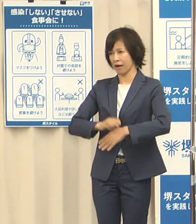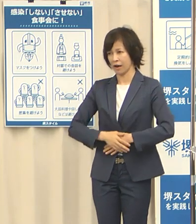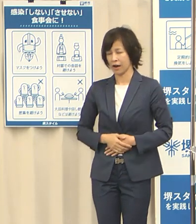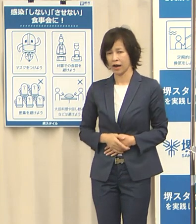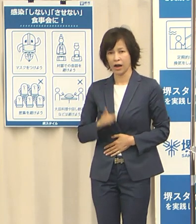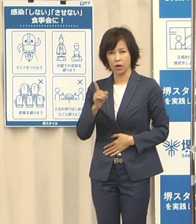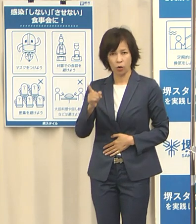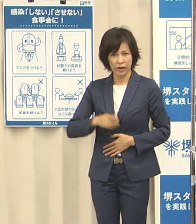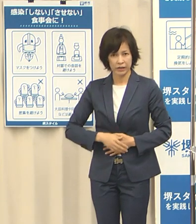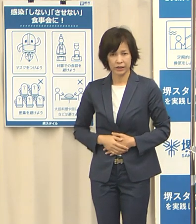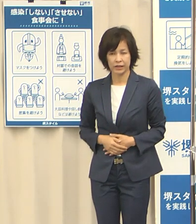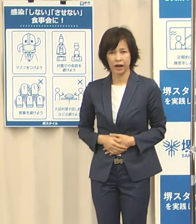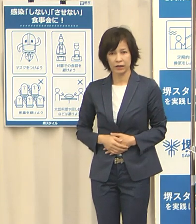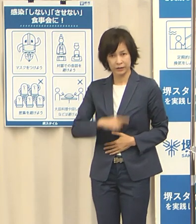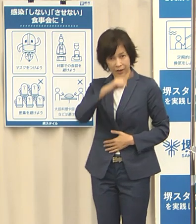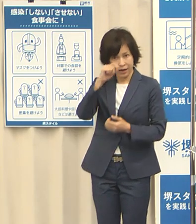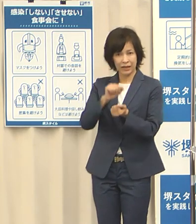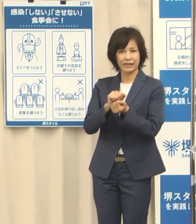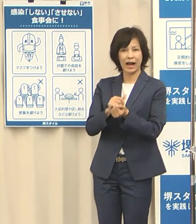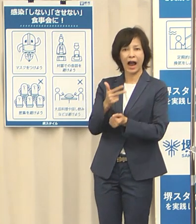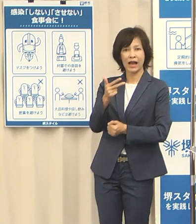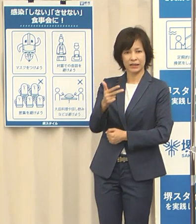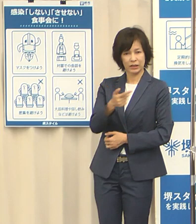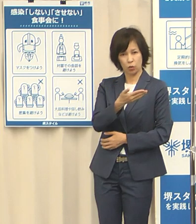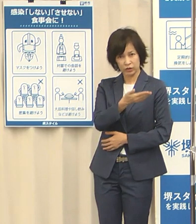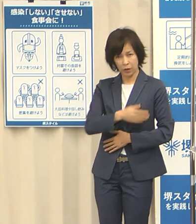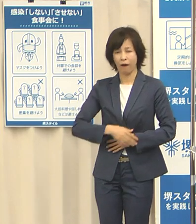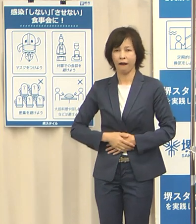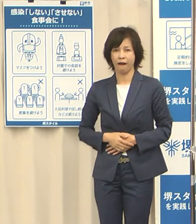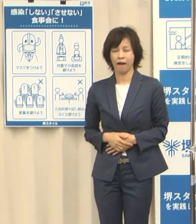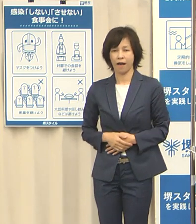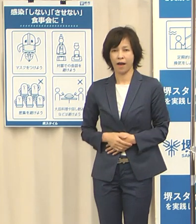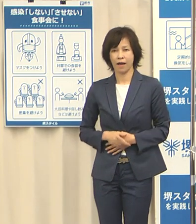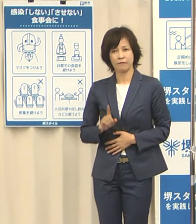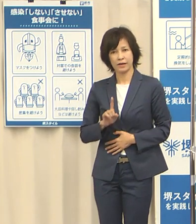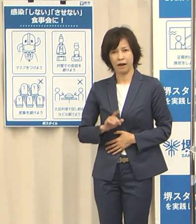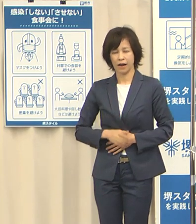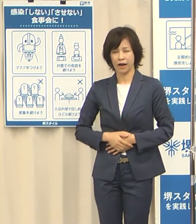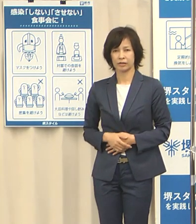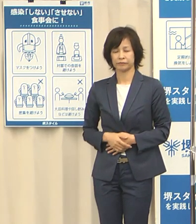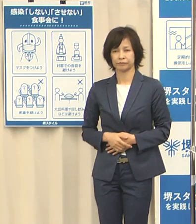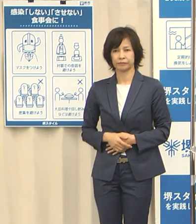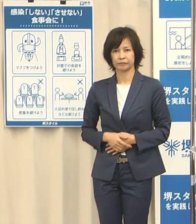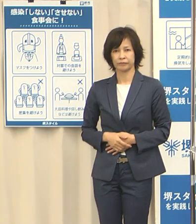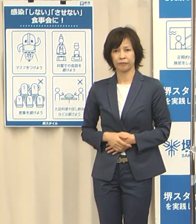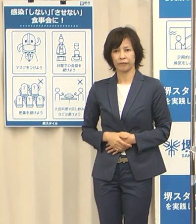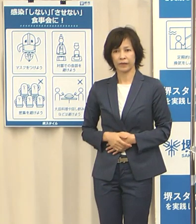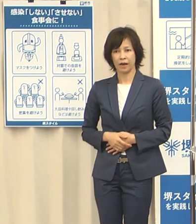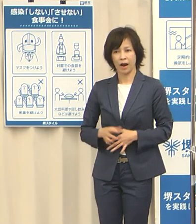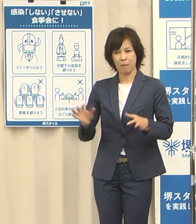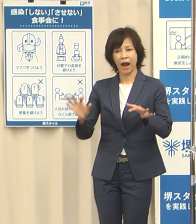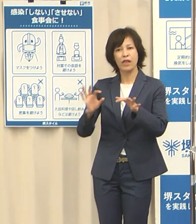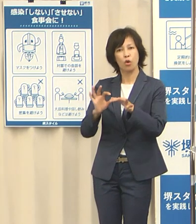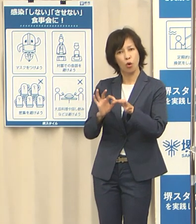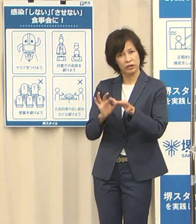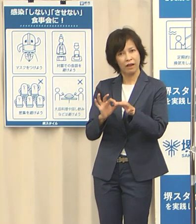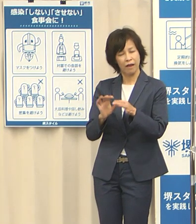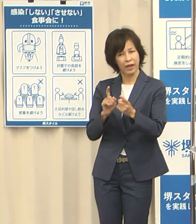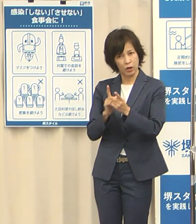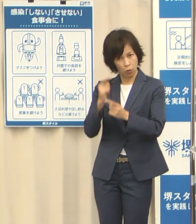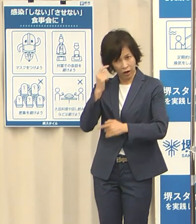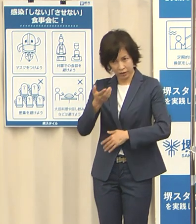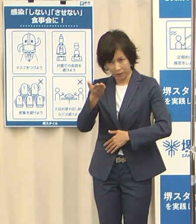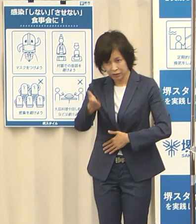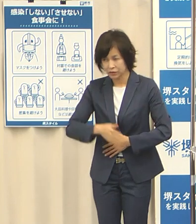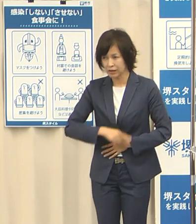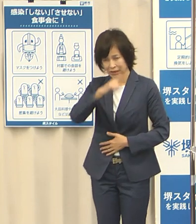れについて、堺市としては何か連動して対応をお考えでしょうか。例えば